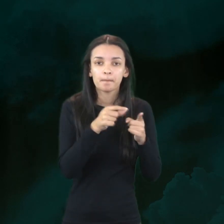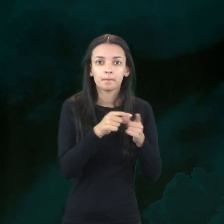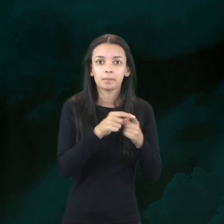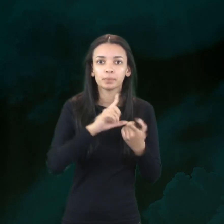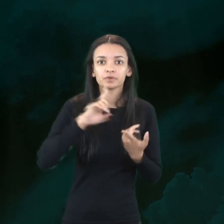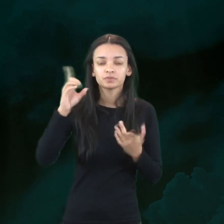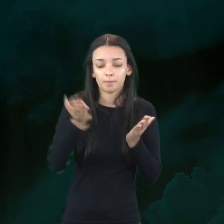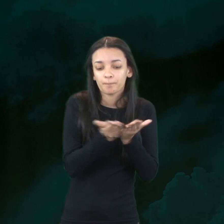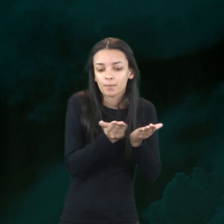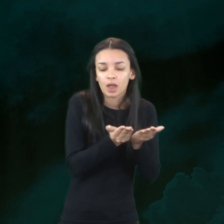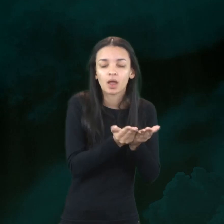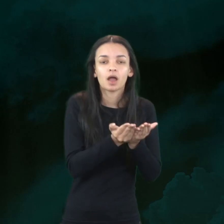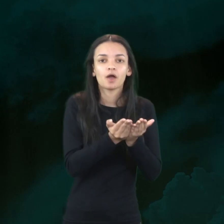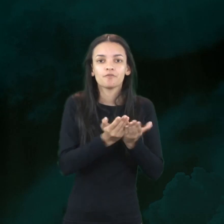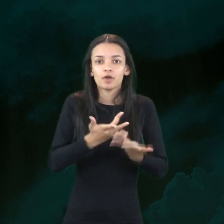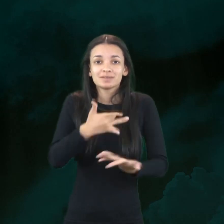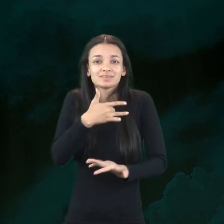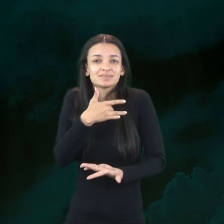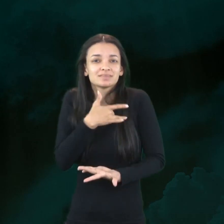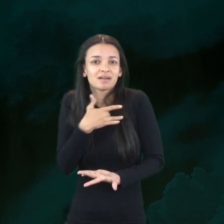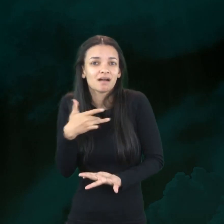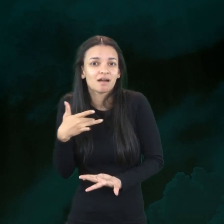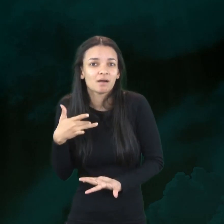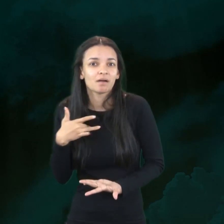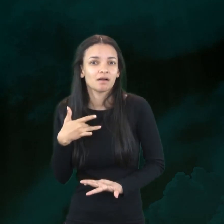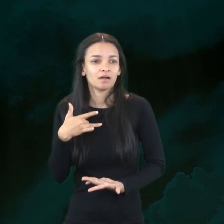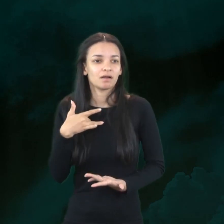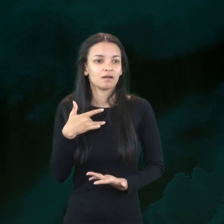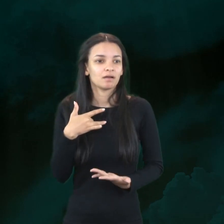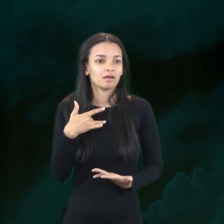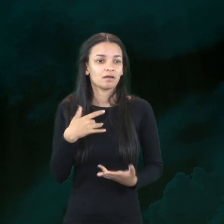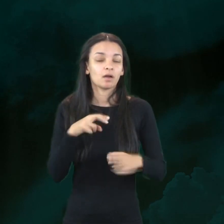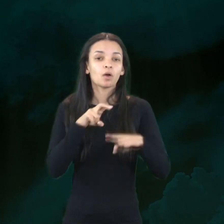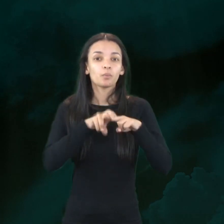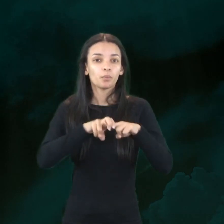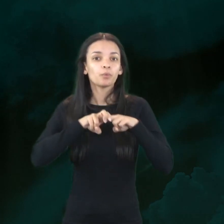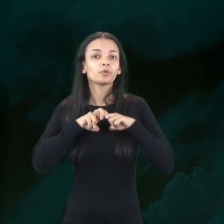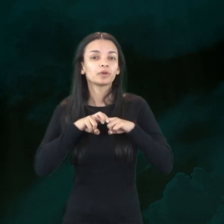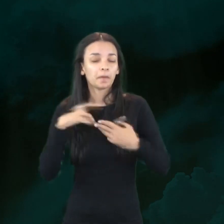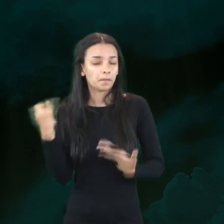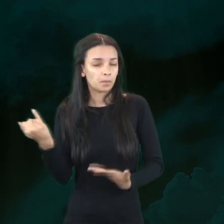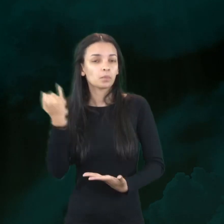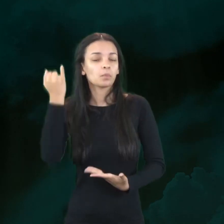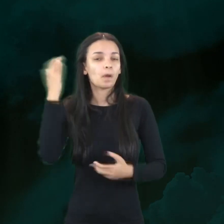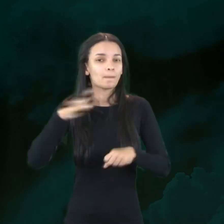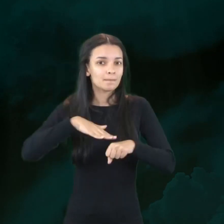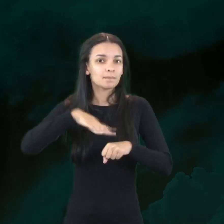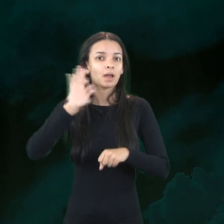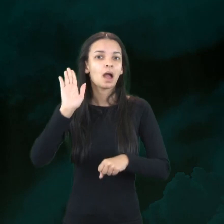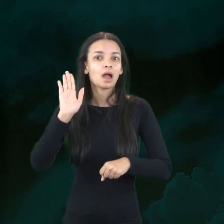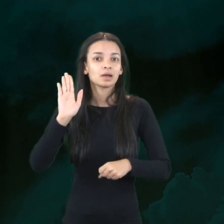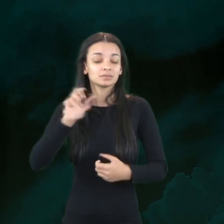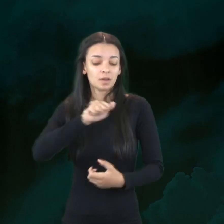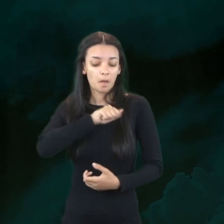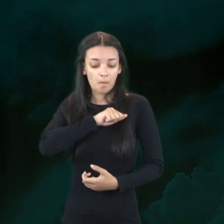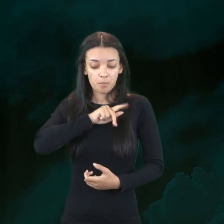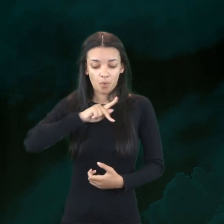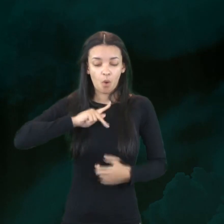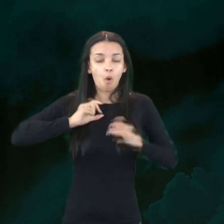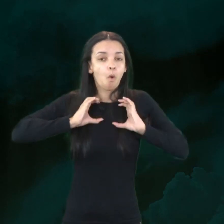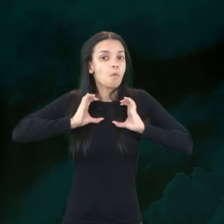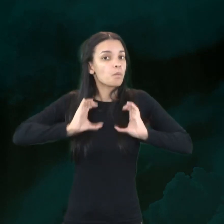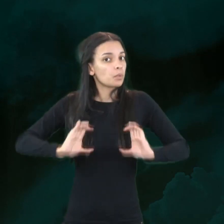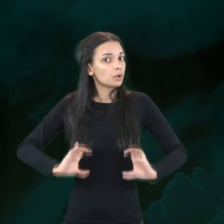o mais importante, irmãos, é o proceder dos apóstolos entre